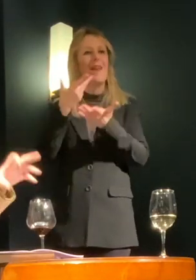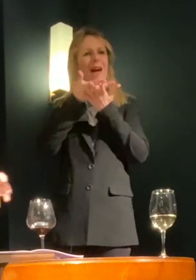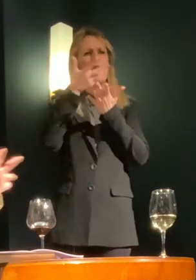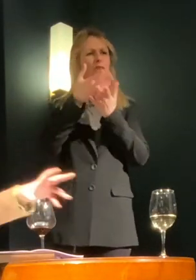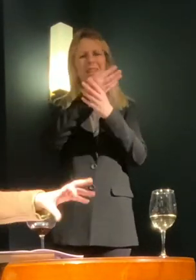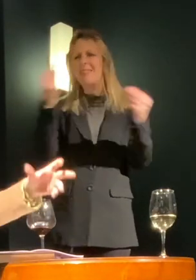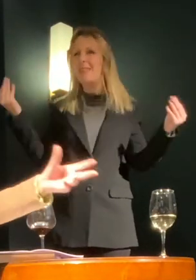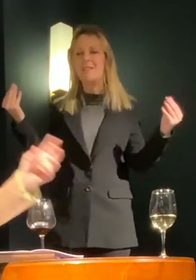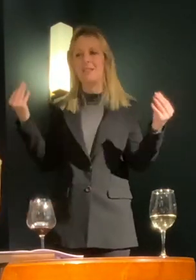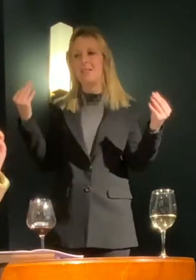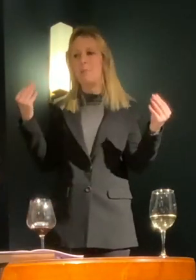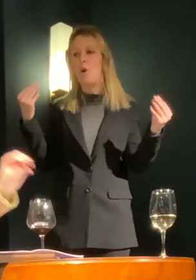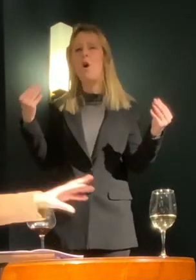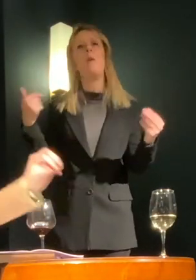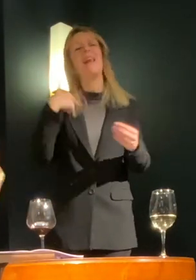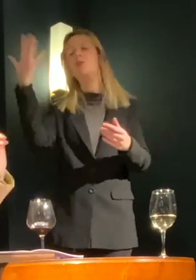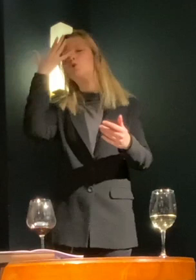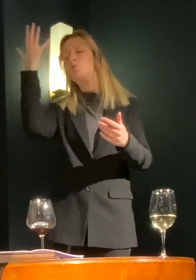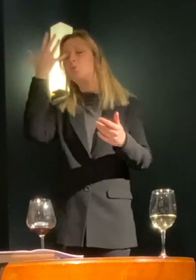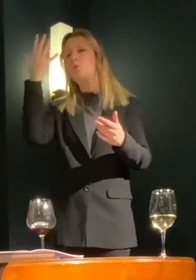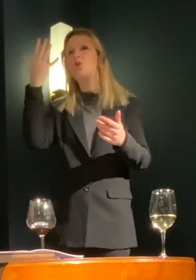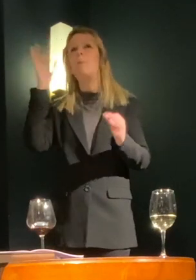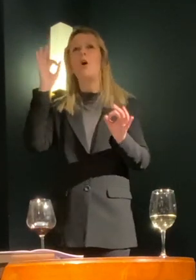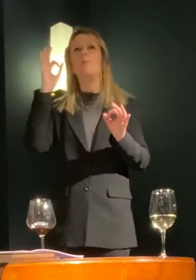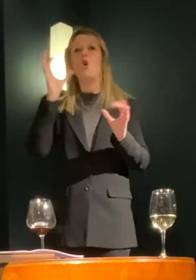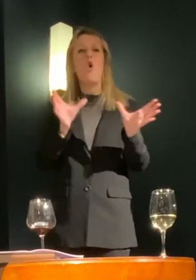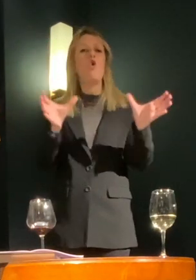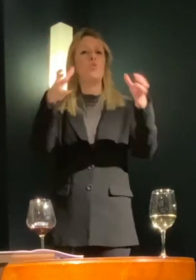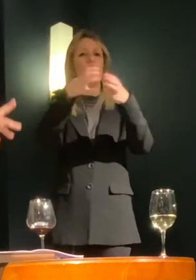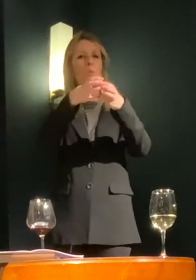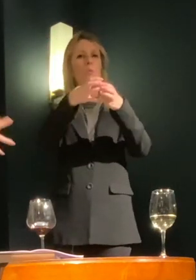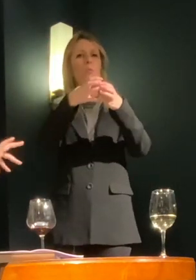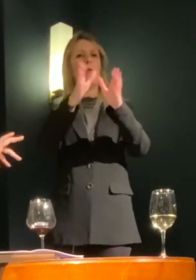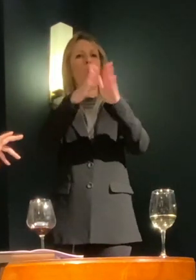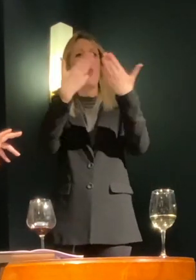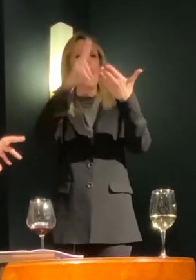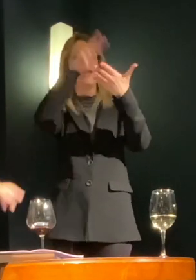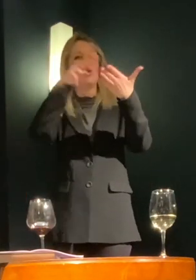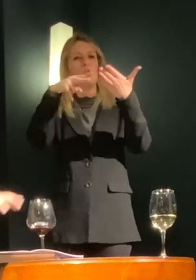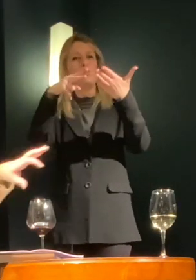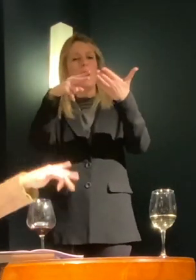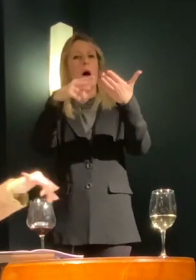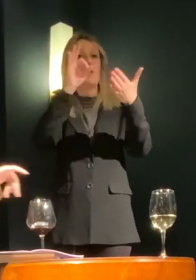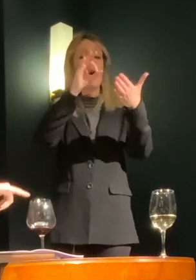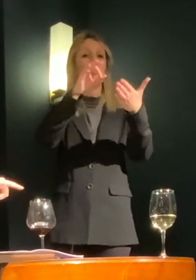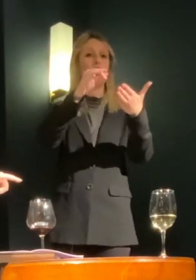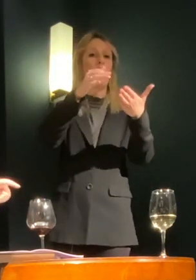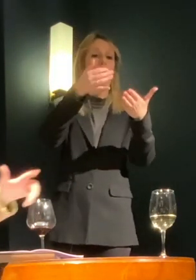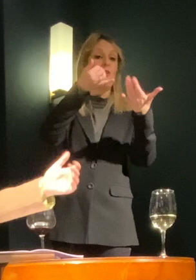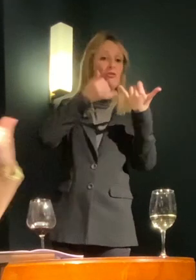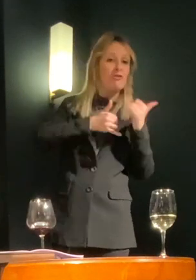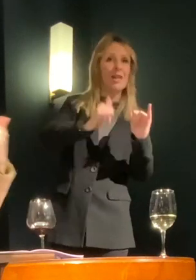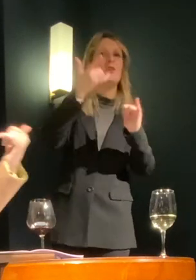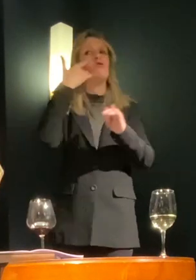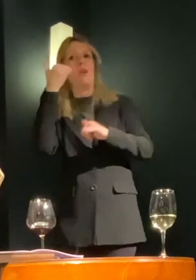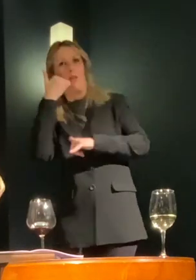per assurdo sarebbe figo immaginarsi il gruppo di lettura fatto tra genitori e figli, dicendo: ci leggiamo insieme Frenesia,